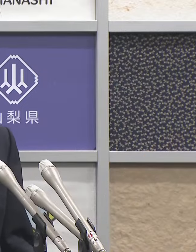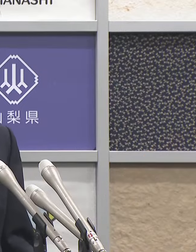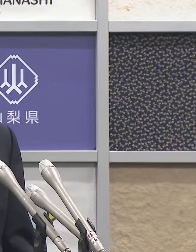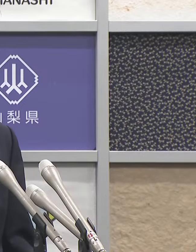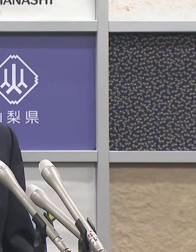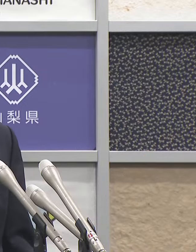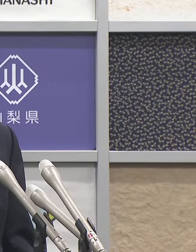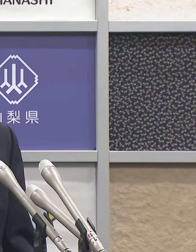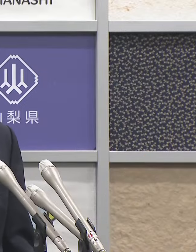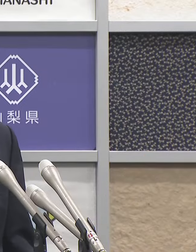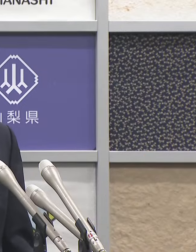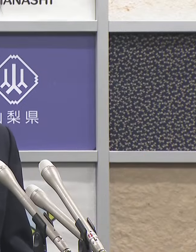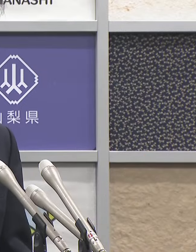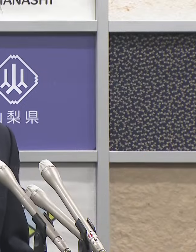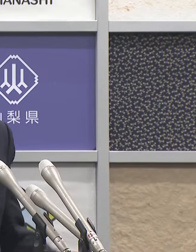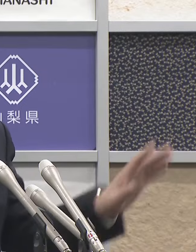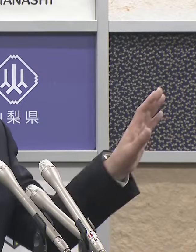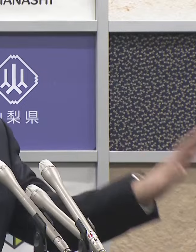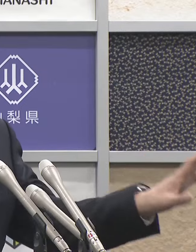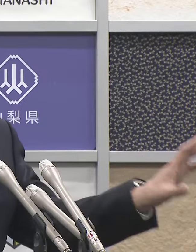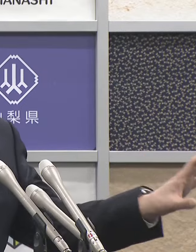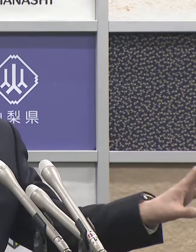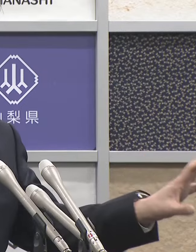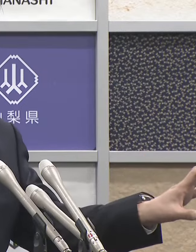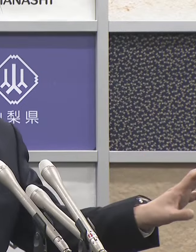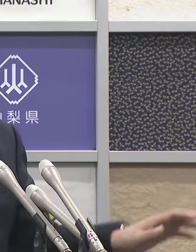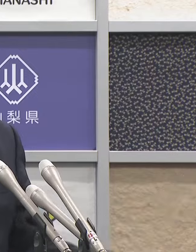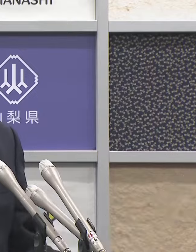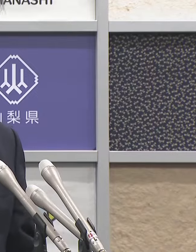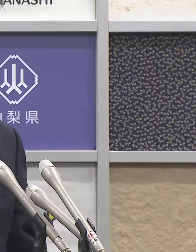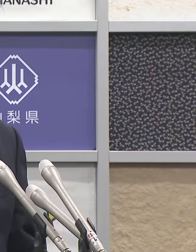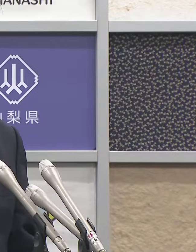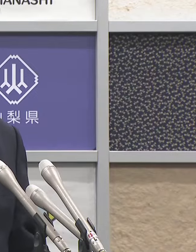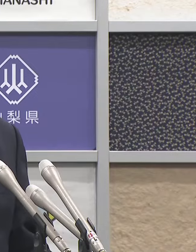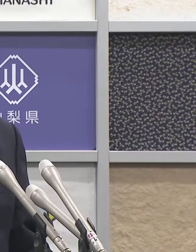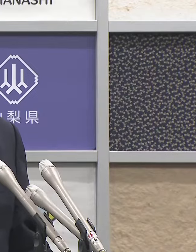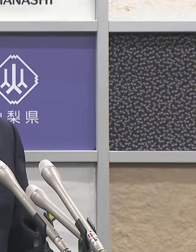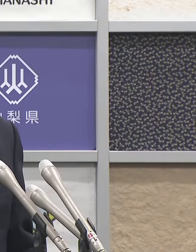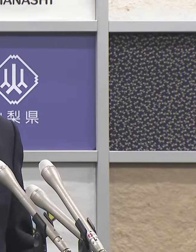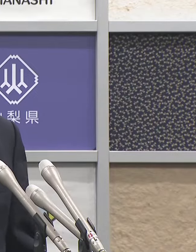化を図ることができれば、そこに新しい就職口が生まれるんじゃないかと。